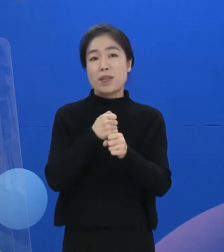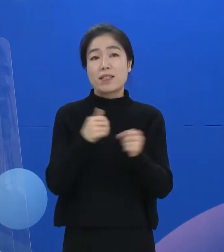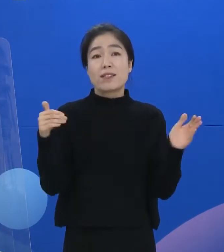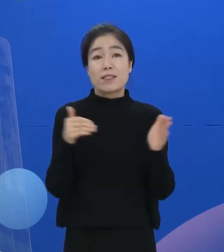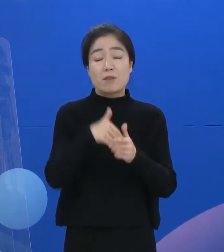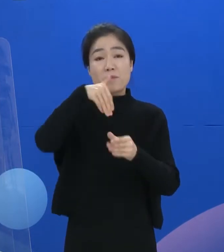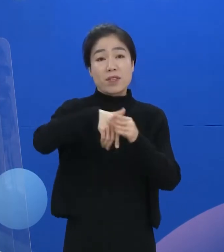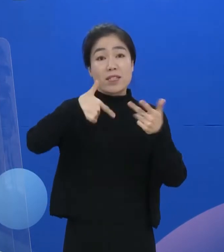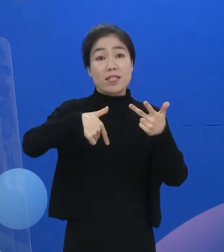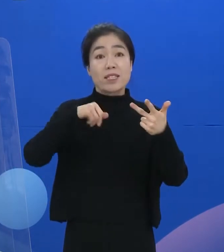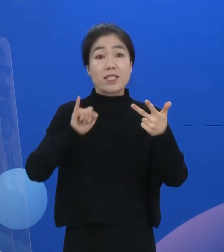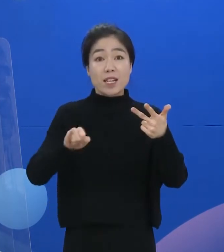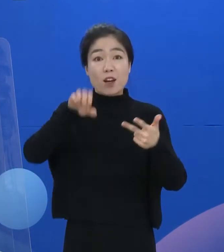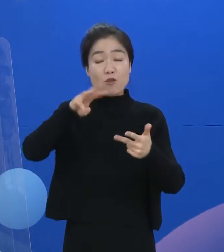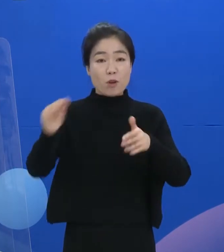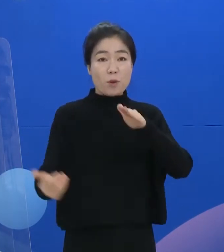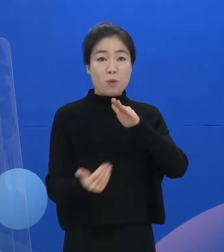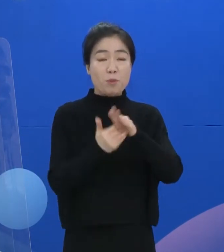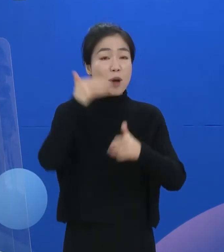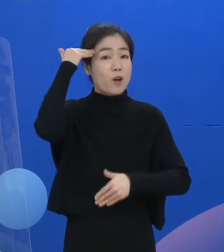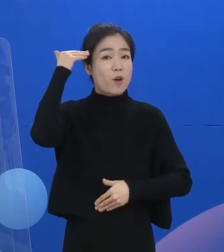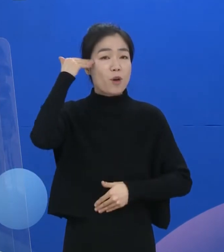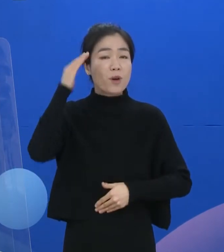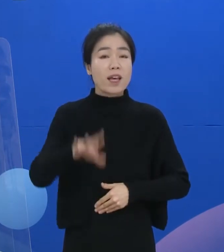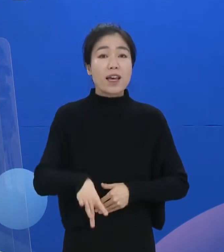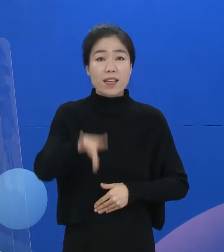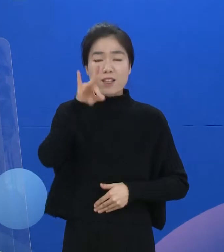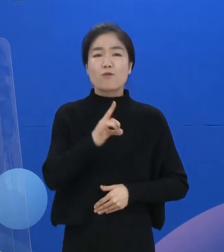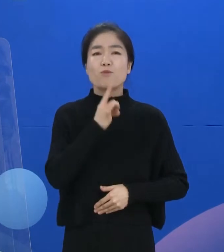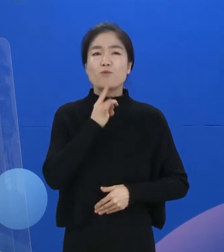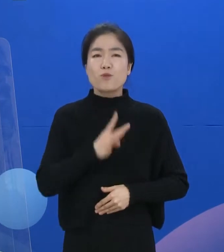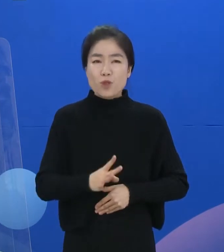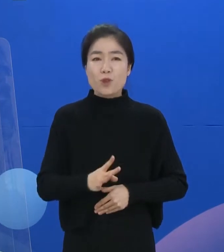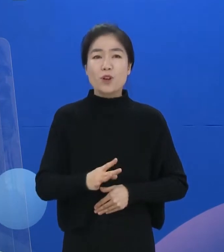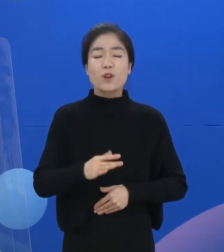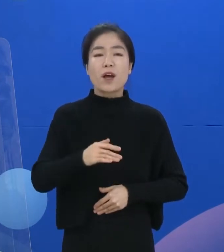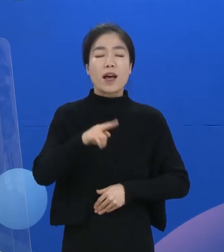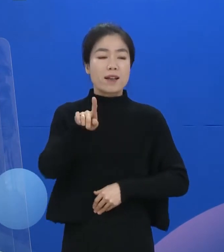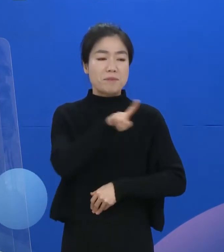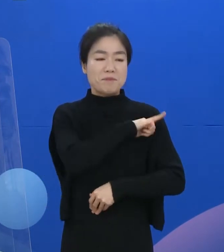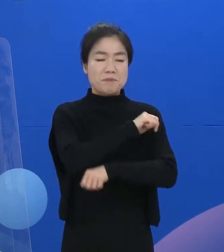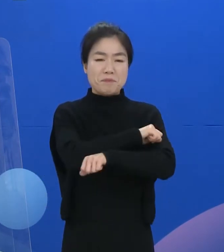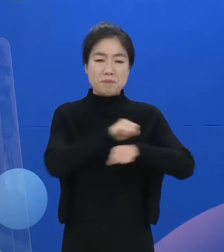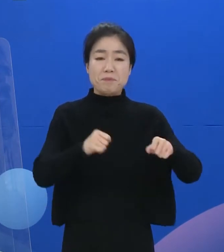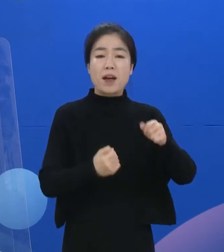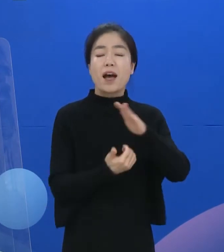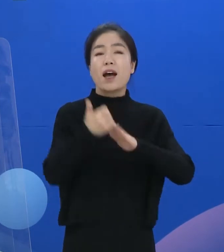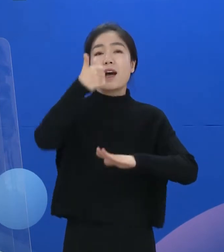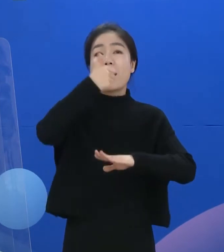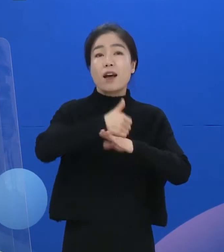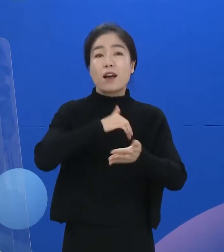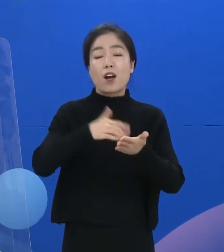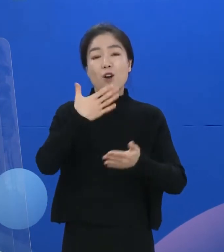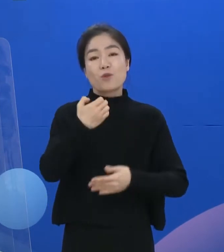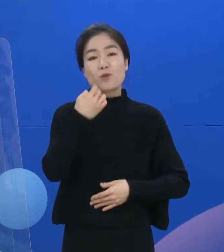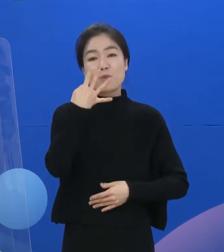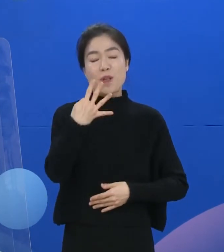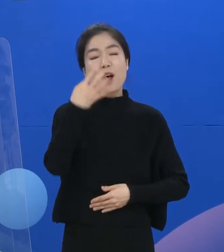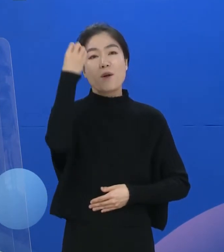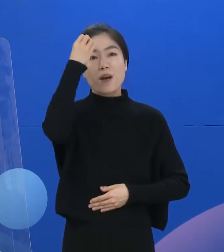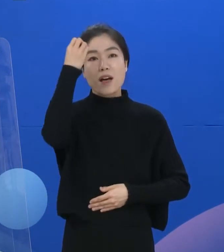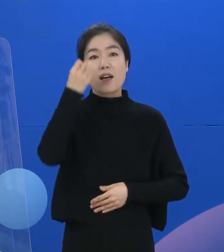없는 광주의 시간으로 만들었습니다 민선 7기 우리 광주가 이뤄낸 국내